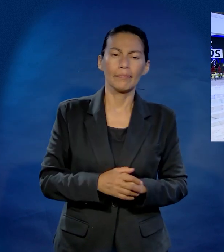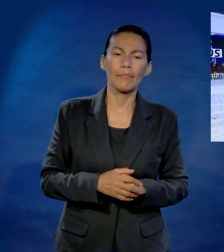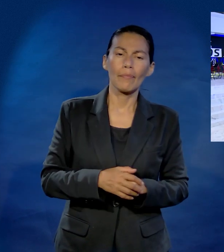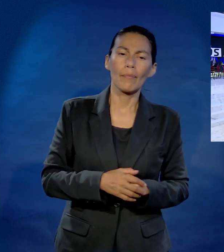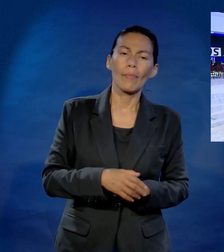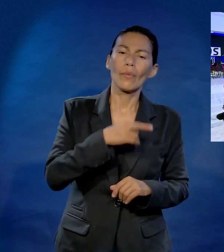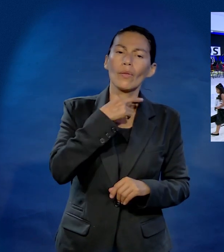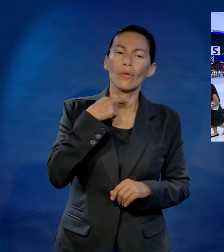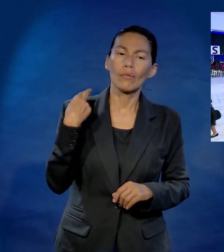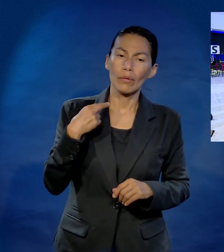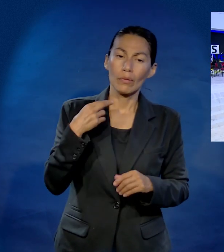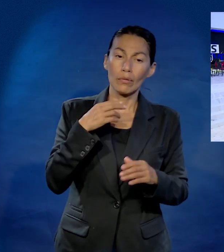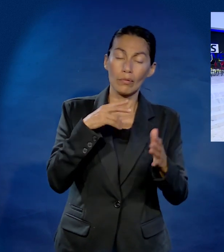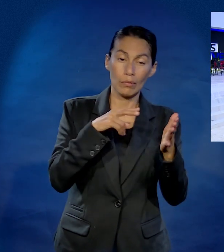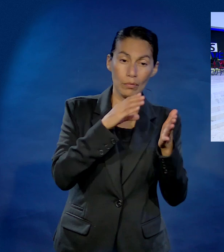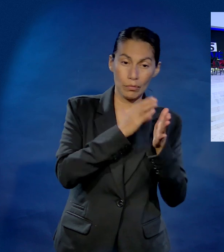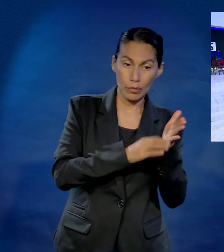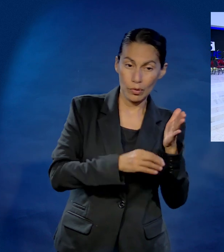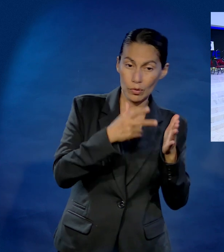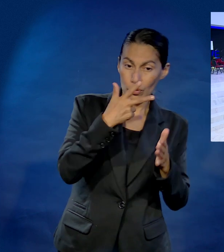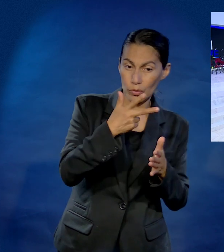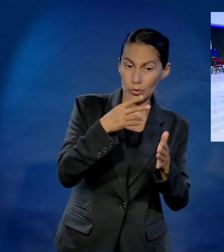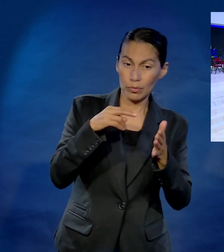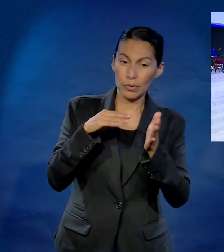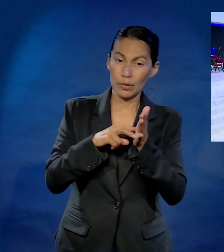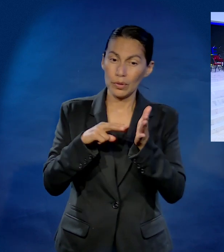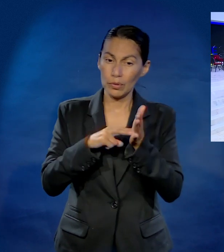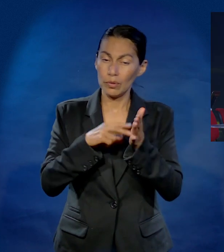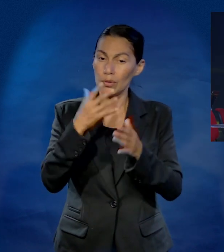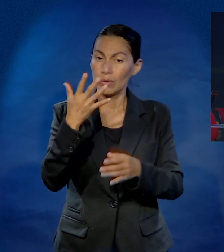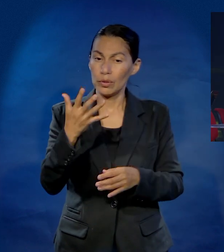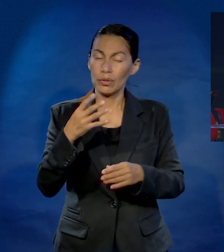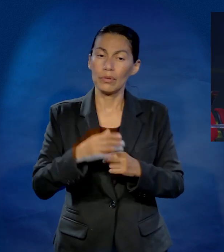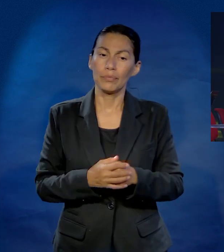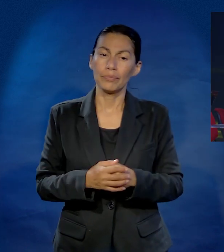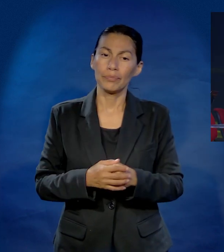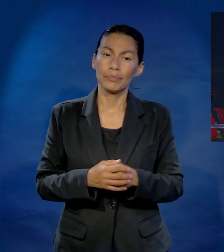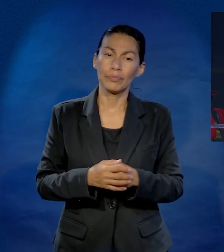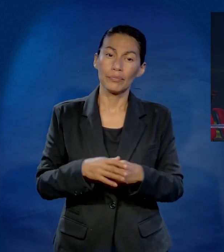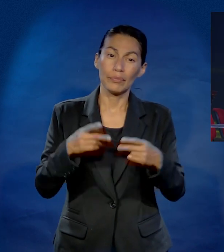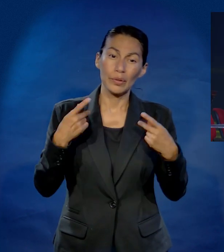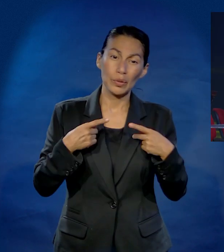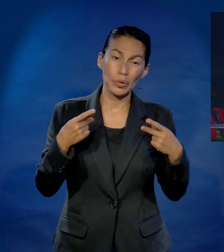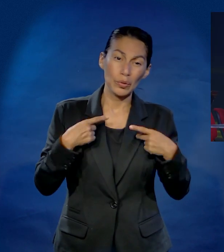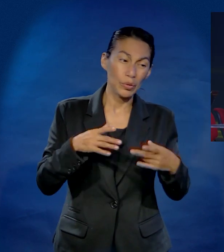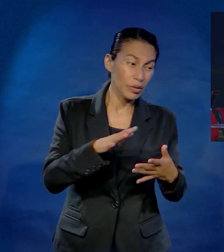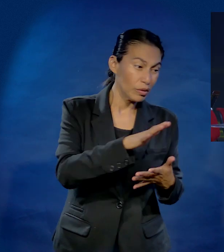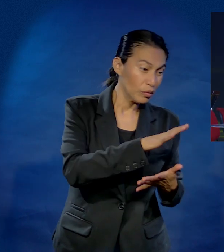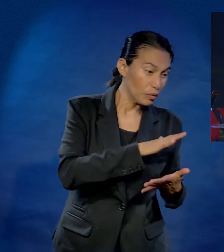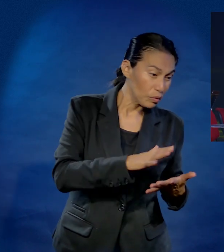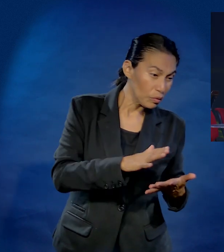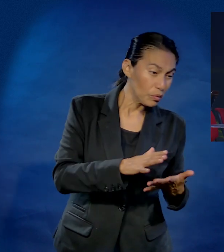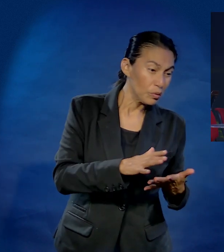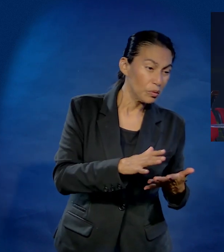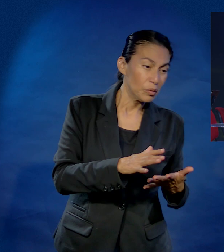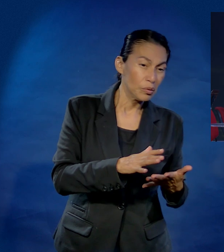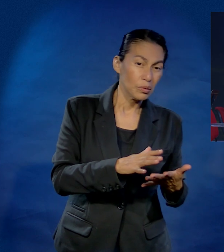entenderlas de forma muy distinta a lo convencional. Mire un poquito más adelante, Romanos capítulo 8, versículo